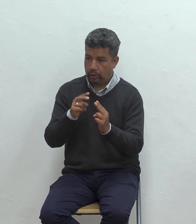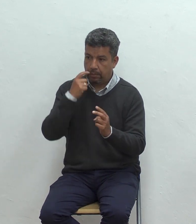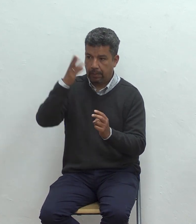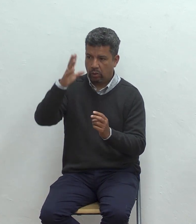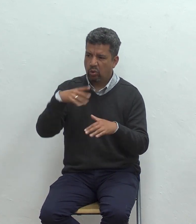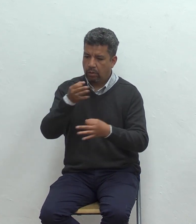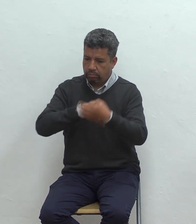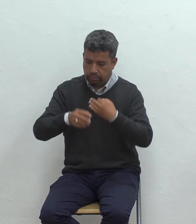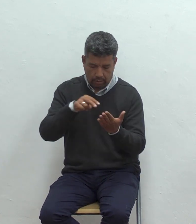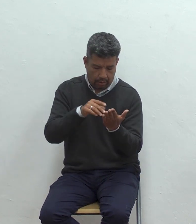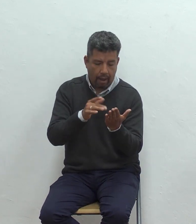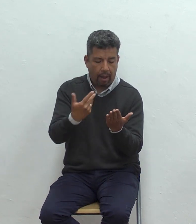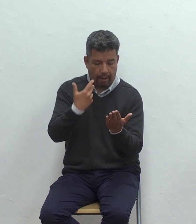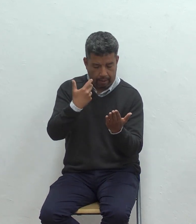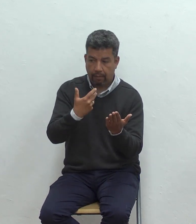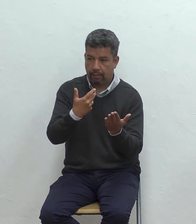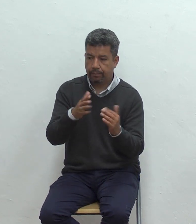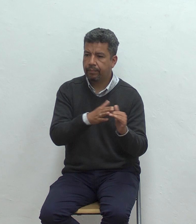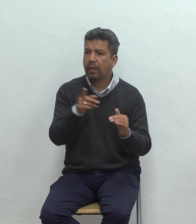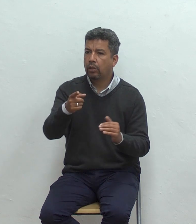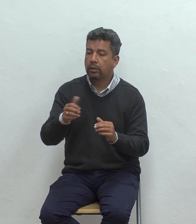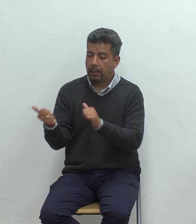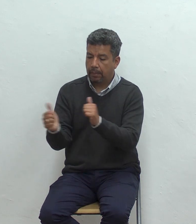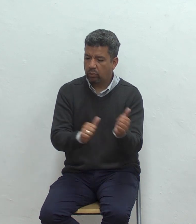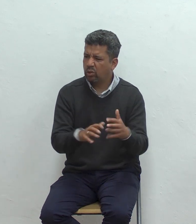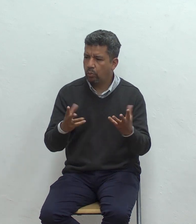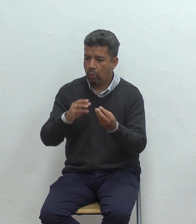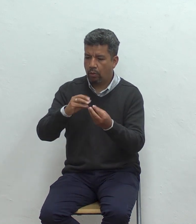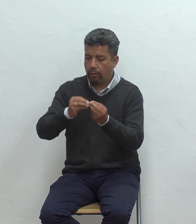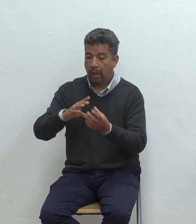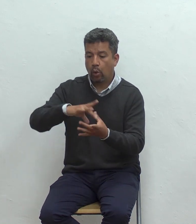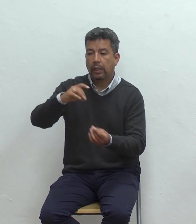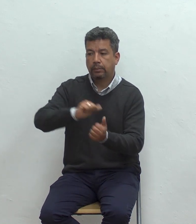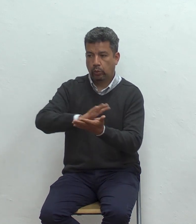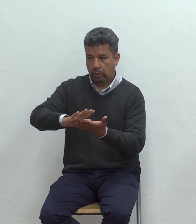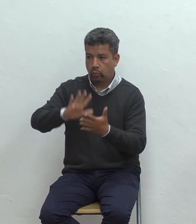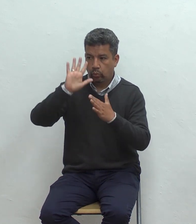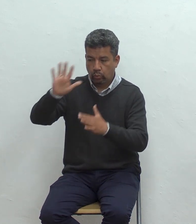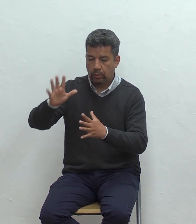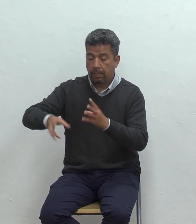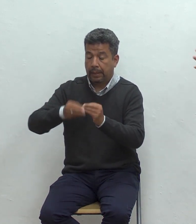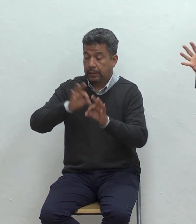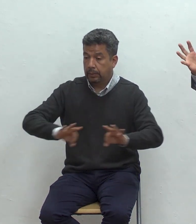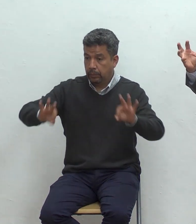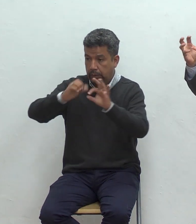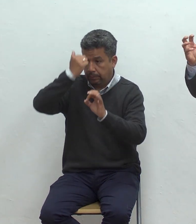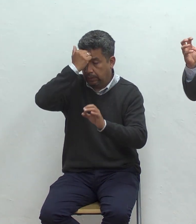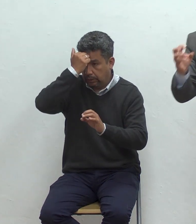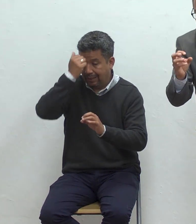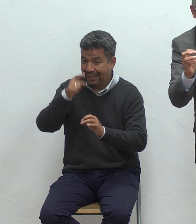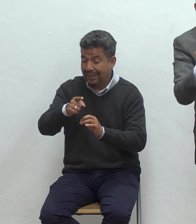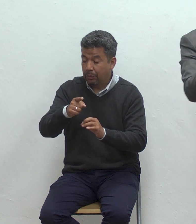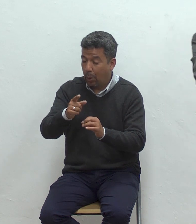de la enseñanza de Él, que es la correcta, que Él es el que nos bautiza con el Espíritu Santo y lo más importante, ojo, este es